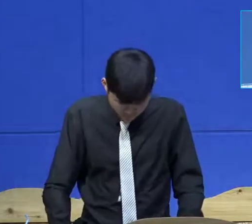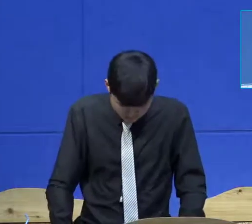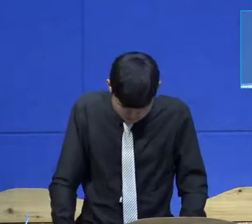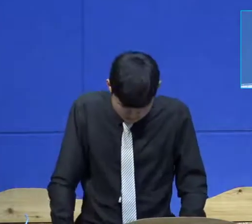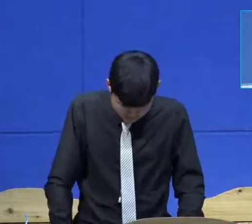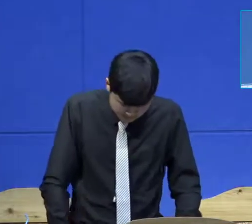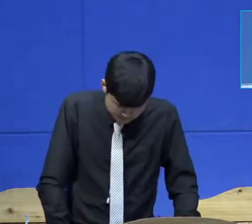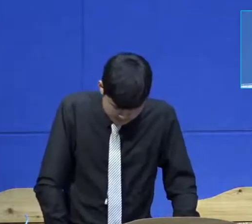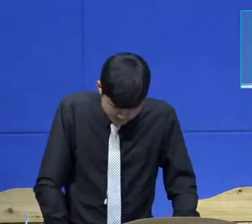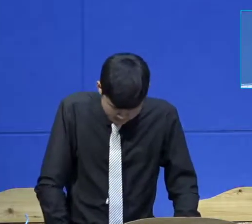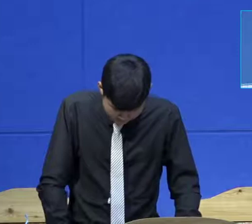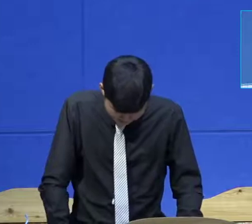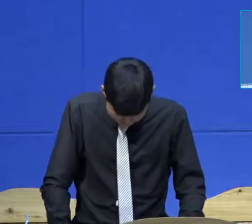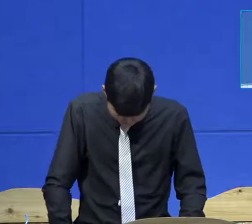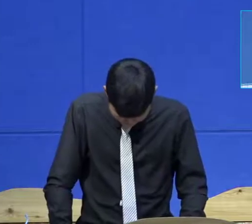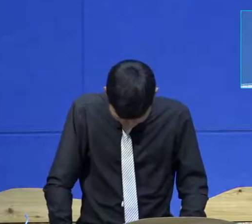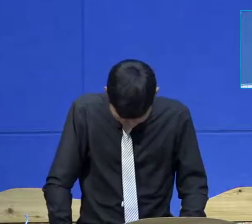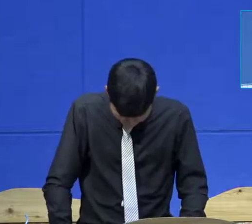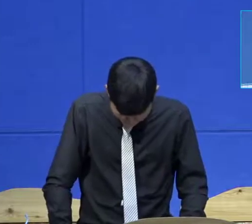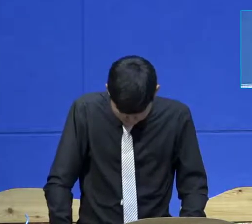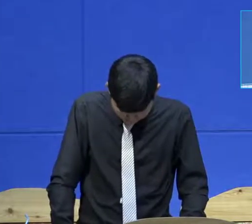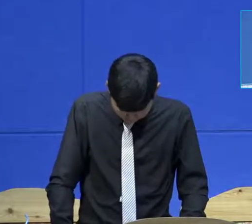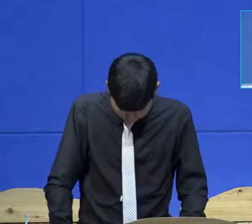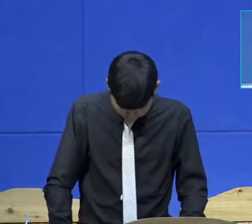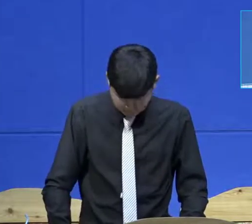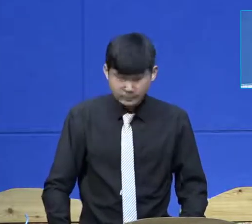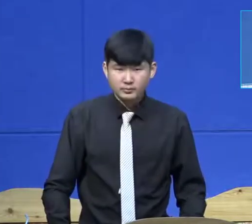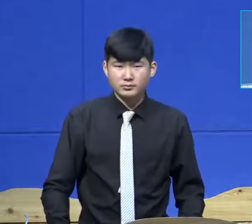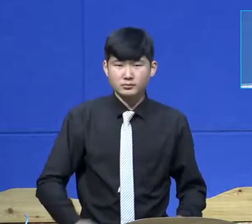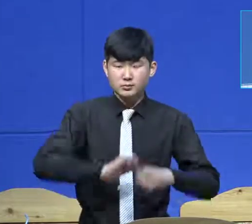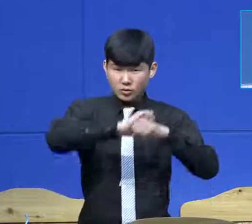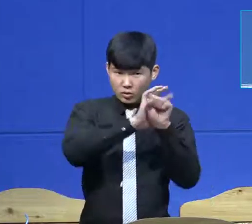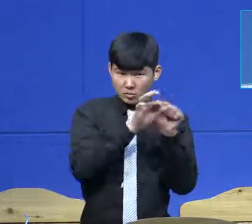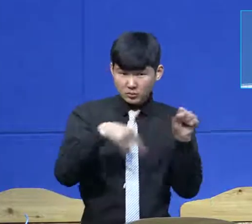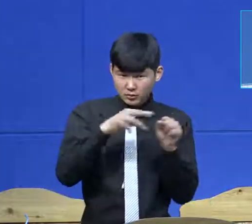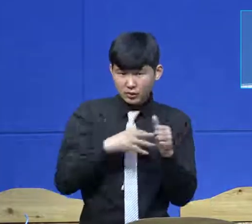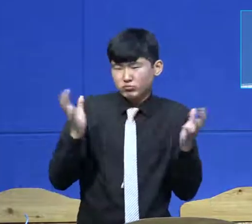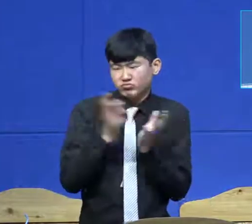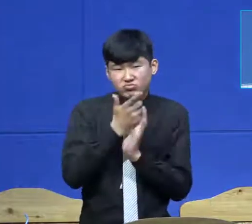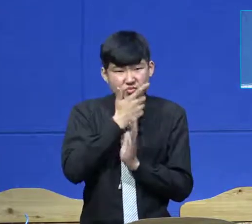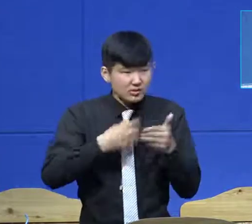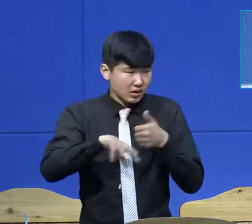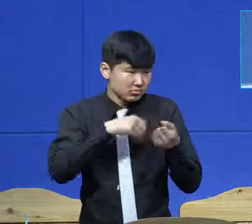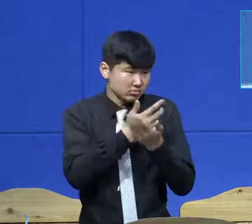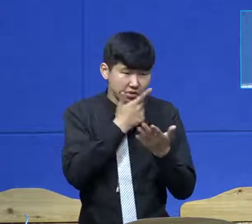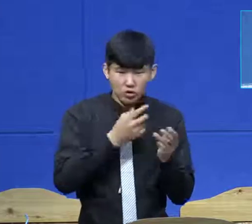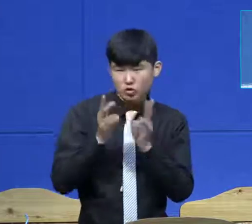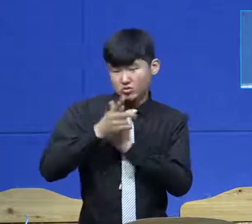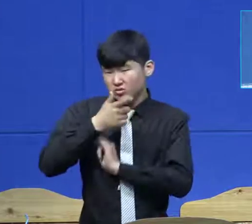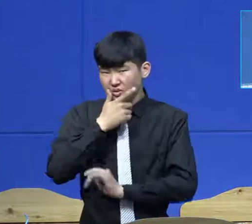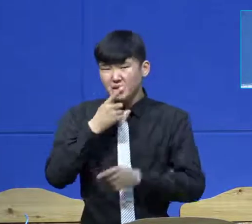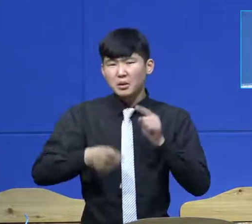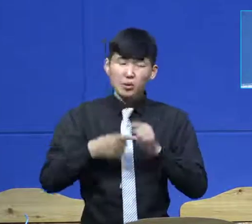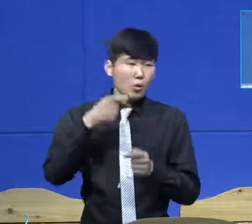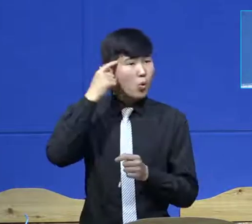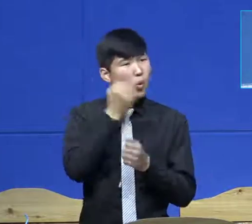Коронавигийн өвчин энэ коронагаас болоод цугалч чадахгүй, сайн мэдээ семинар хийж чадахгүй, нөхрөлж чадахгүй зарим нь оо ямар амар